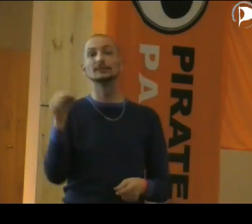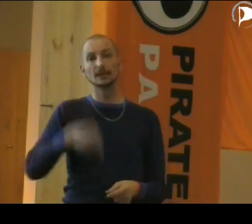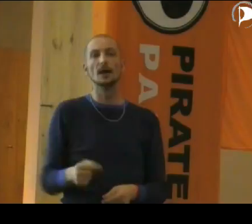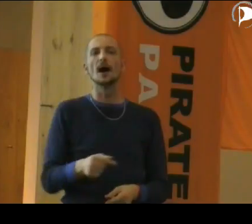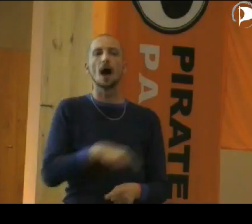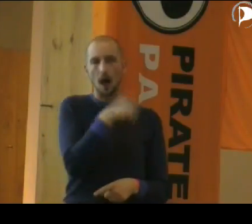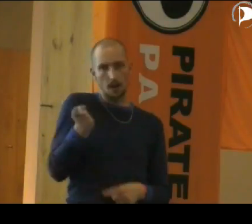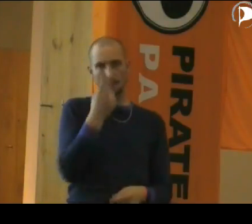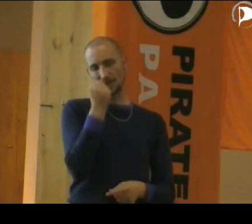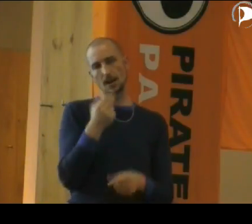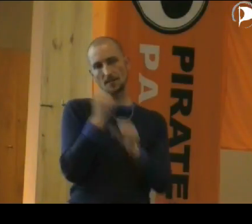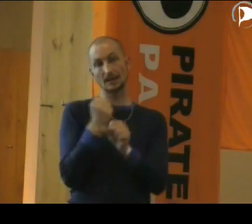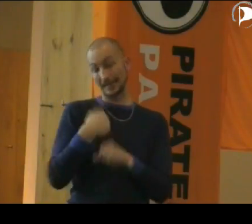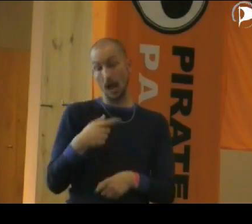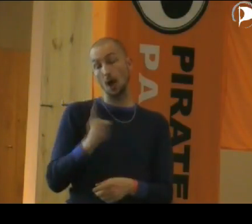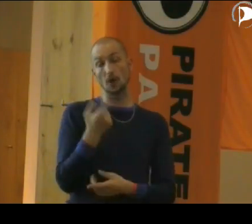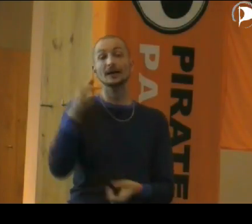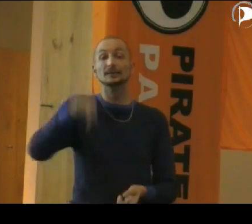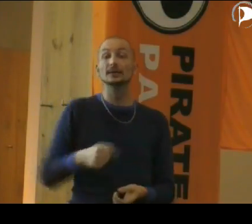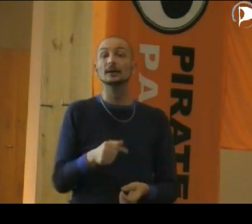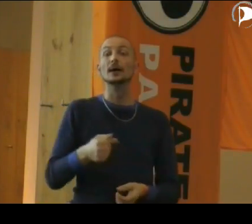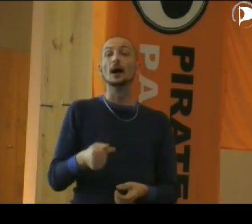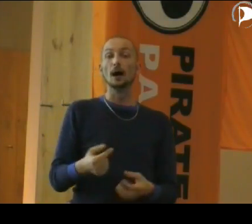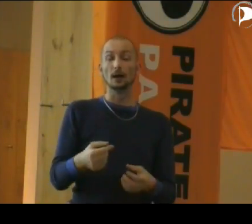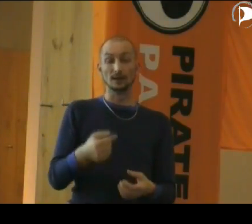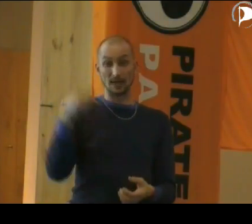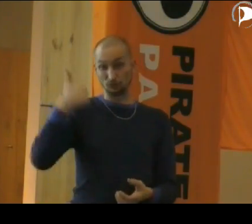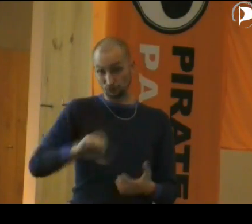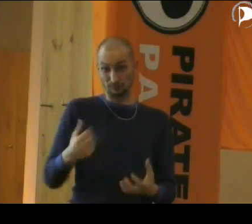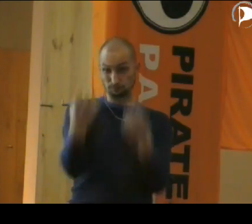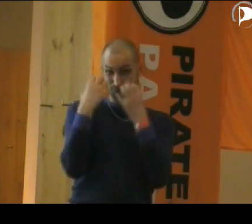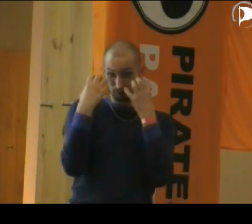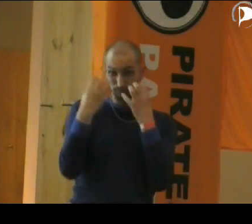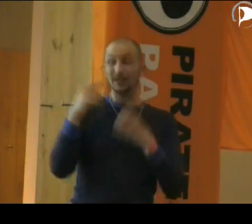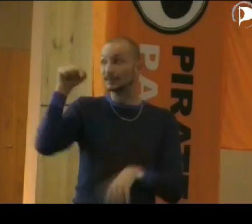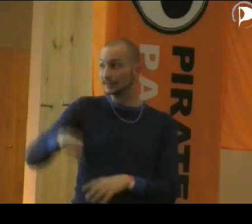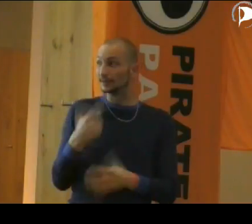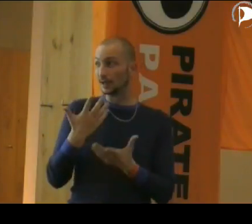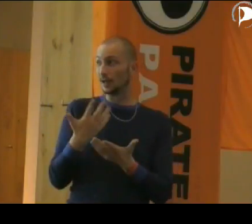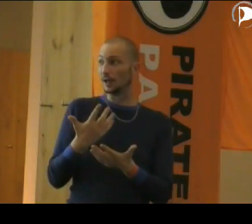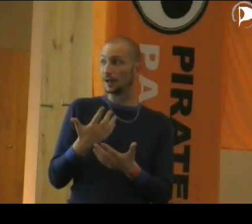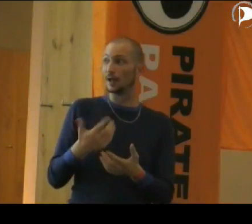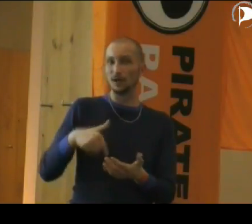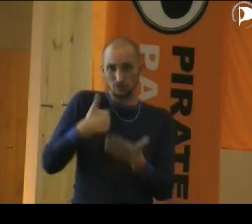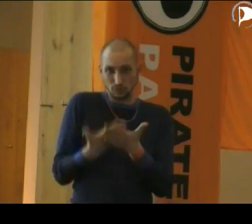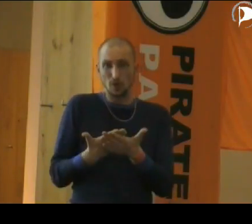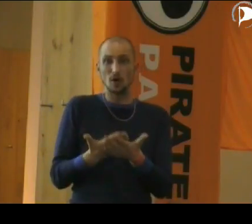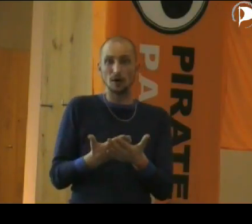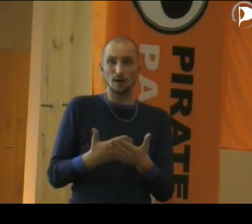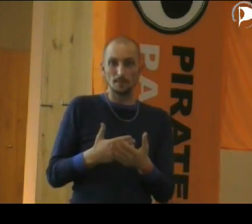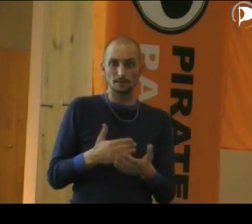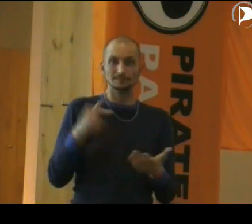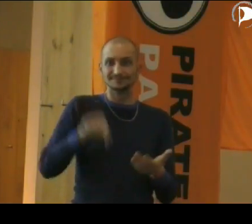form was sich darzustellen dass und besitzt daumen da merkst du bist vielleicht nicht ganz so toll damit kann ich haben ganz gut leben weil wir